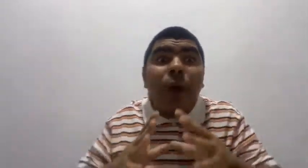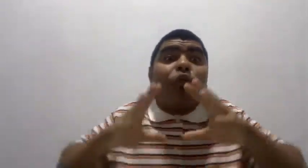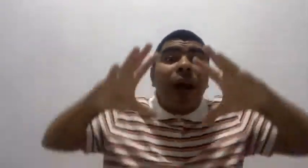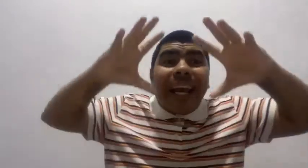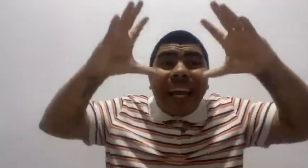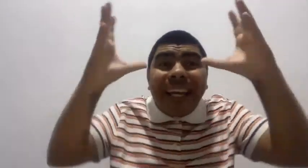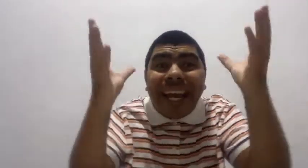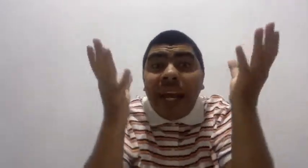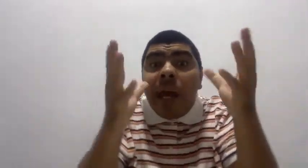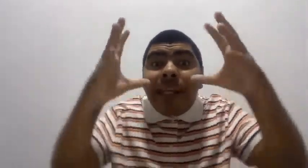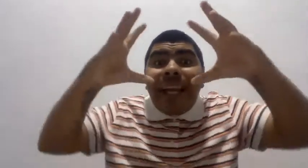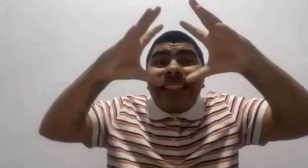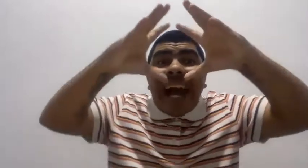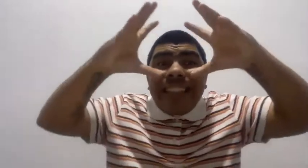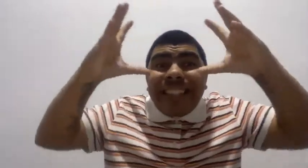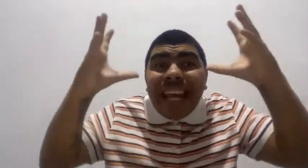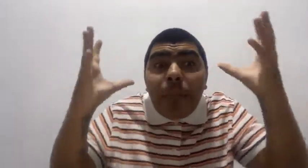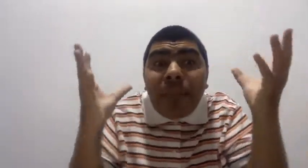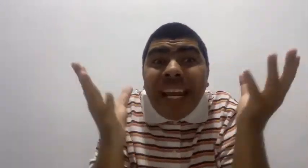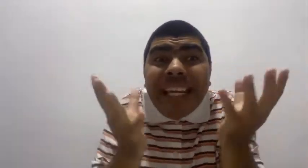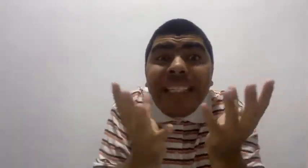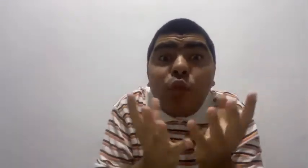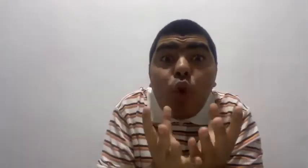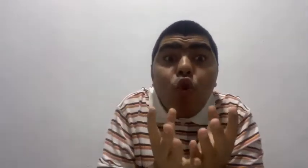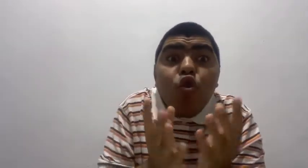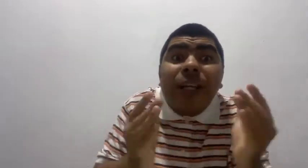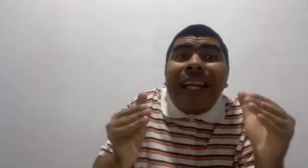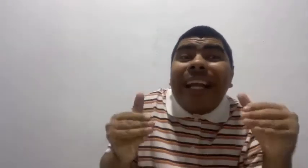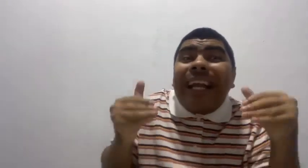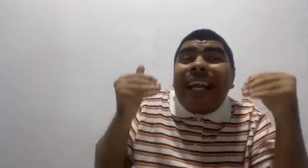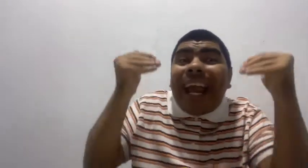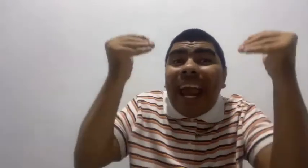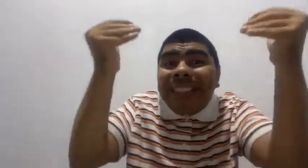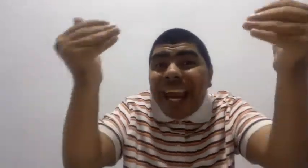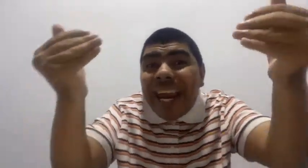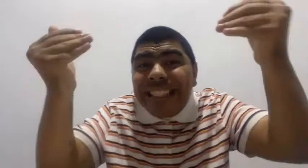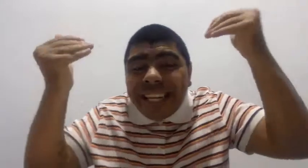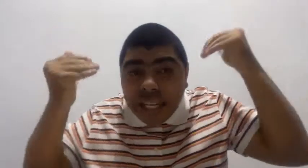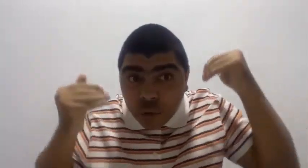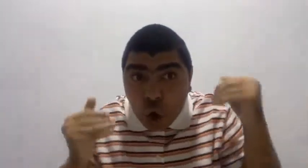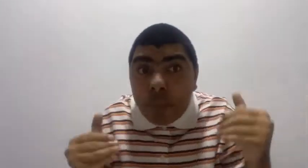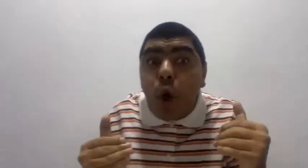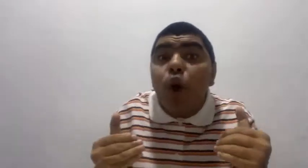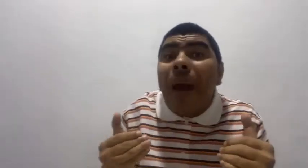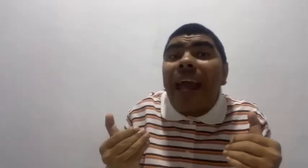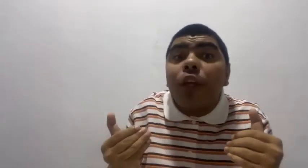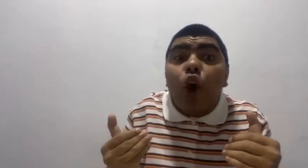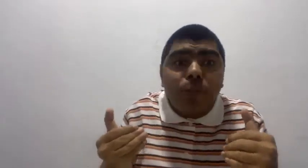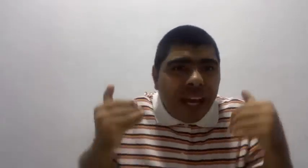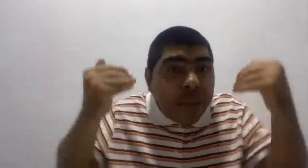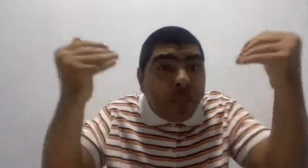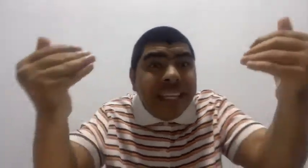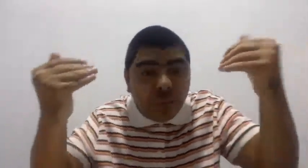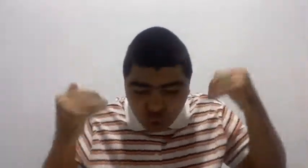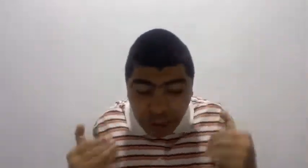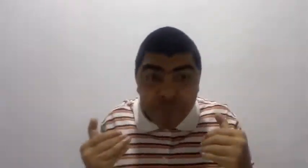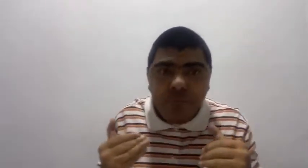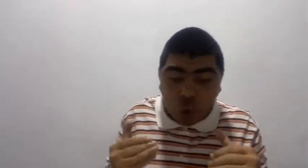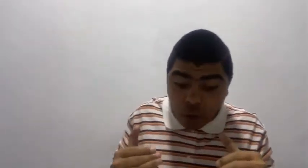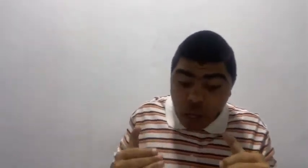sea, que alcance la plenitud que es en Cristo por medio del Espíritu Santo.